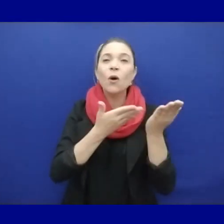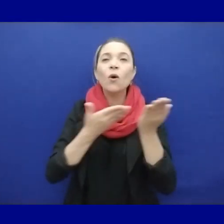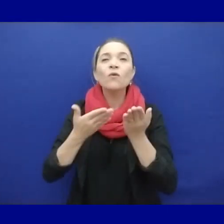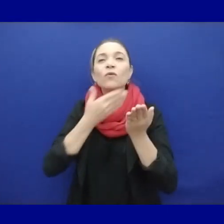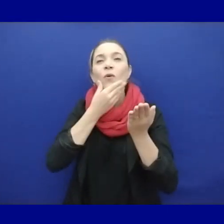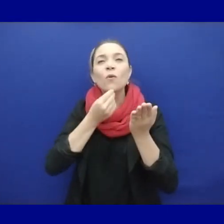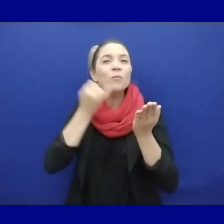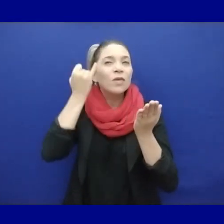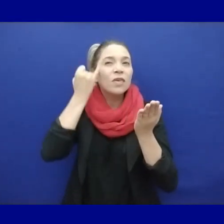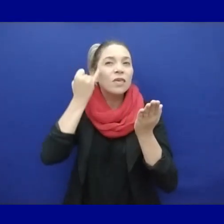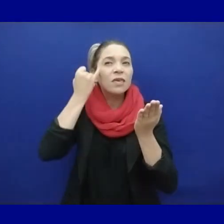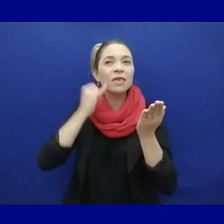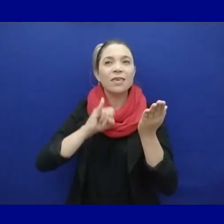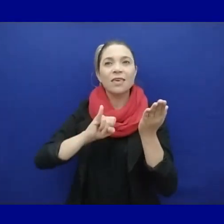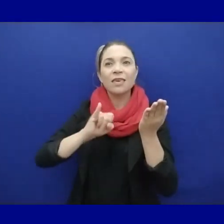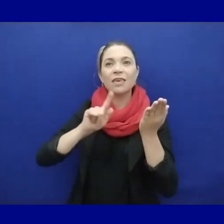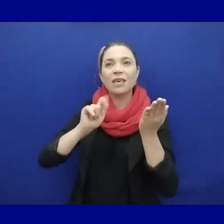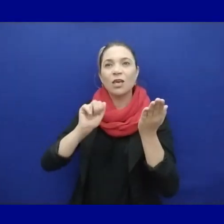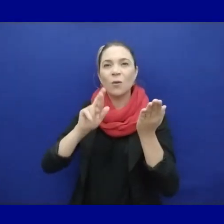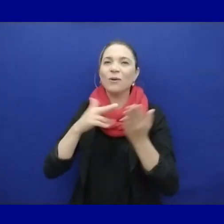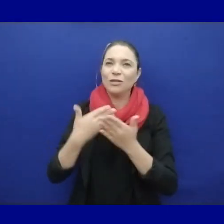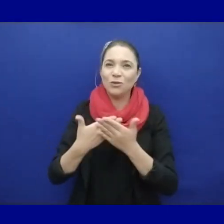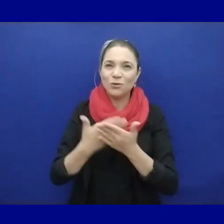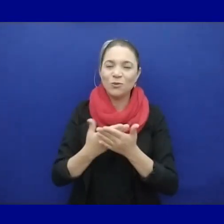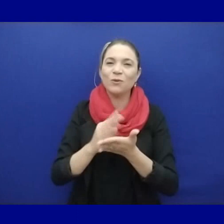nosso seminarista Igor Soares.